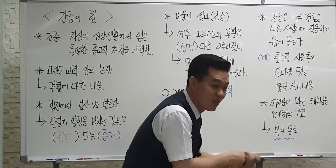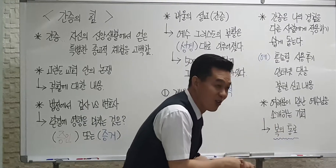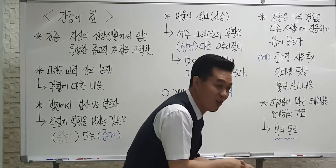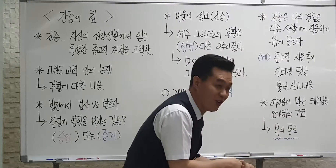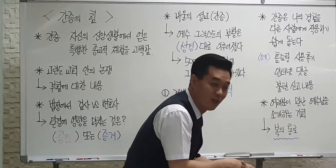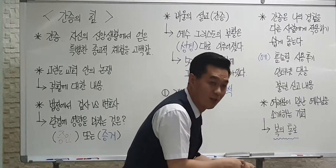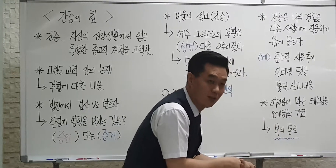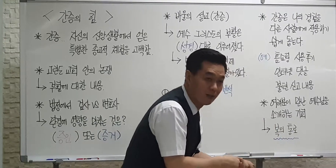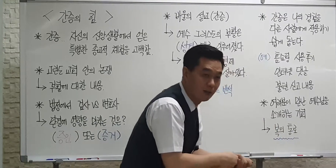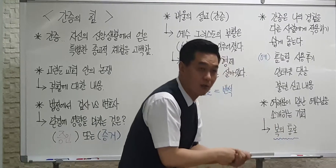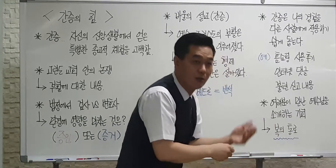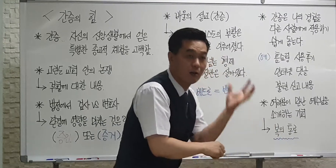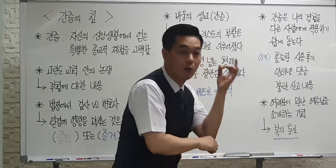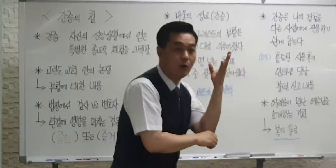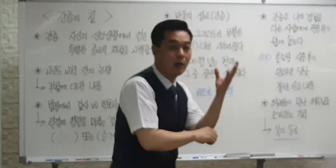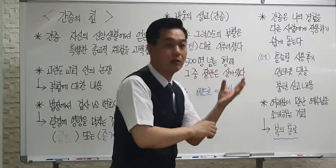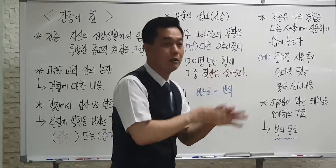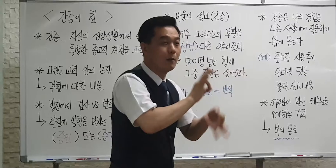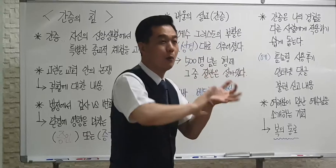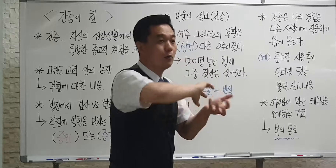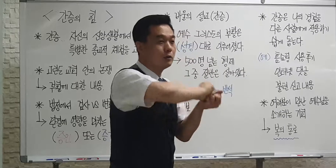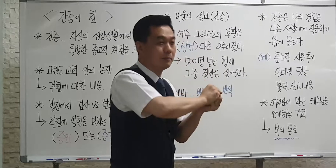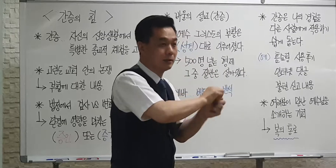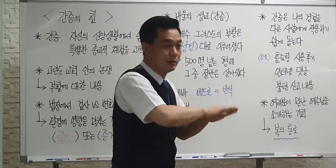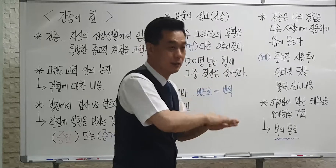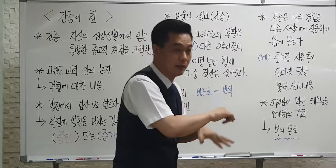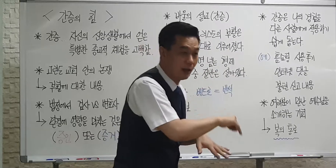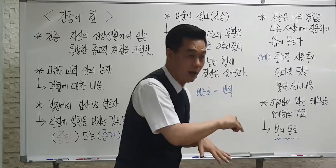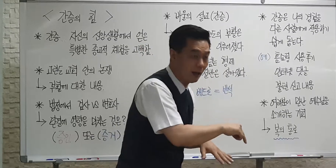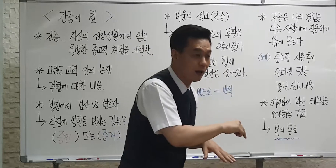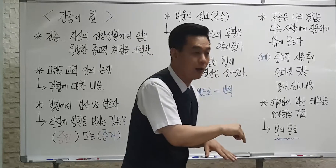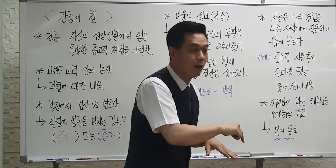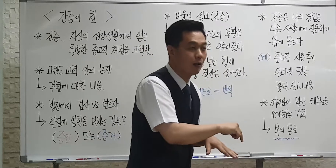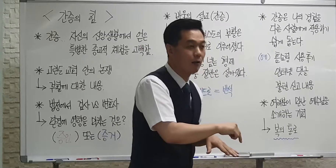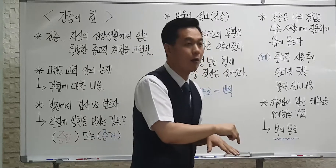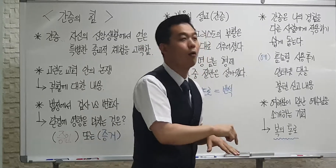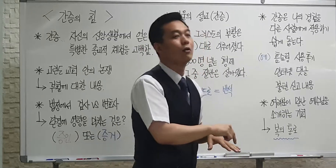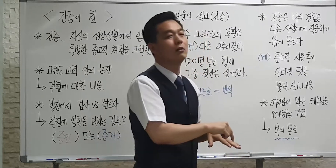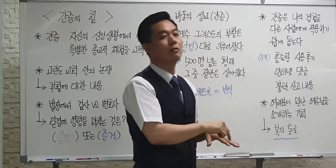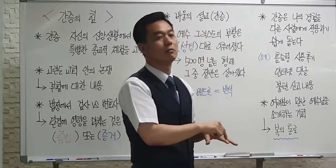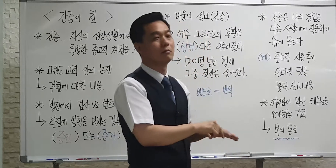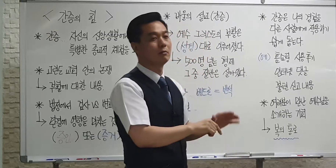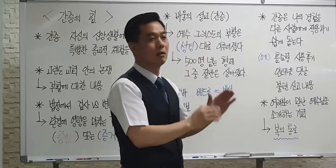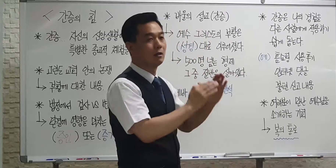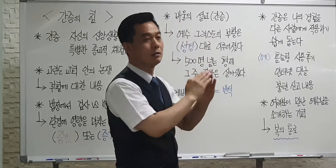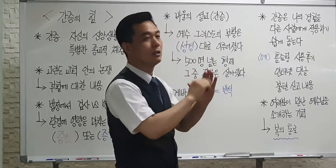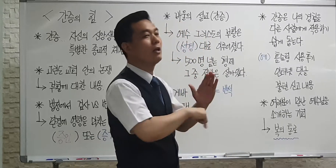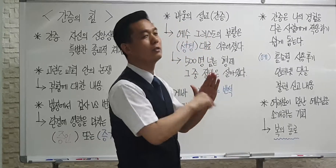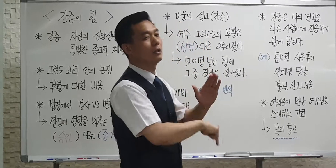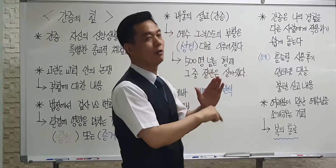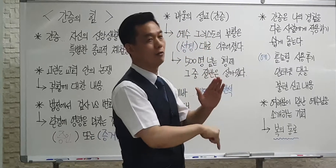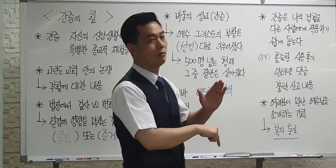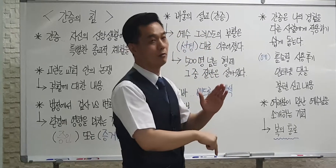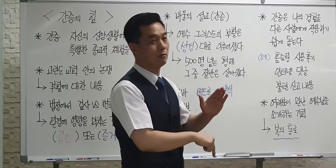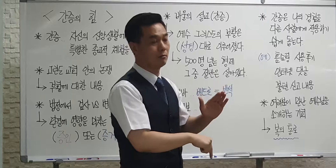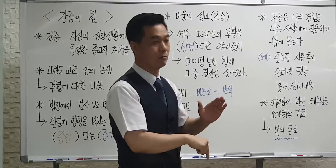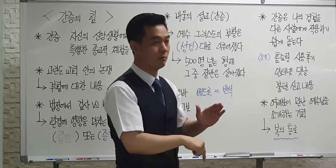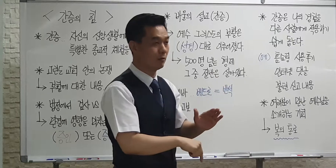있었어요. 원래는 포도즙 틀인데 거기는 실내잖아요.